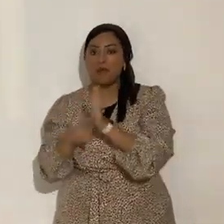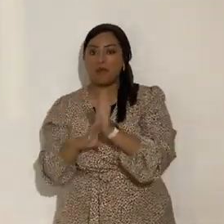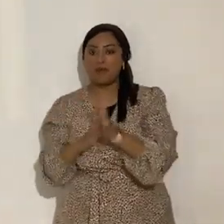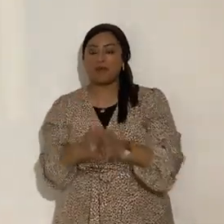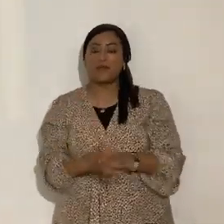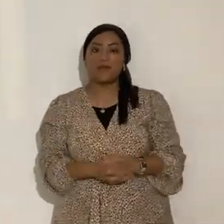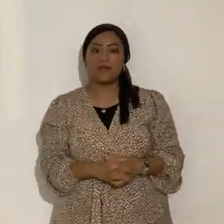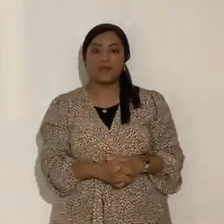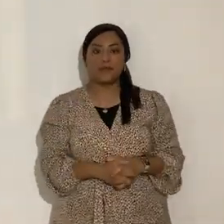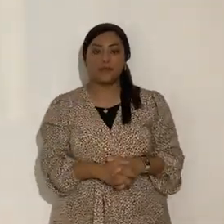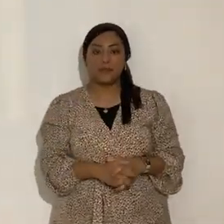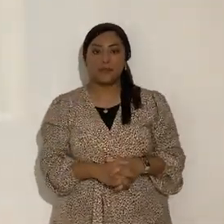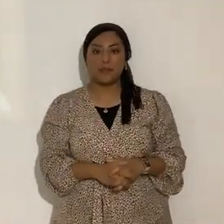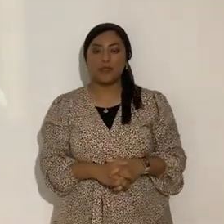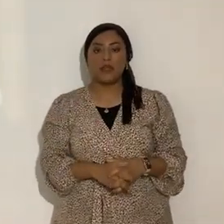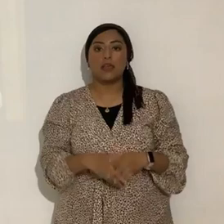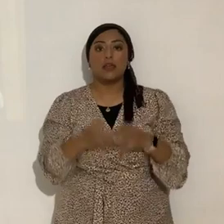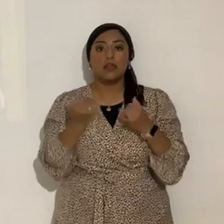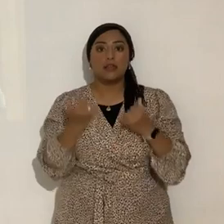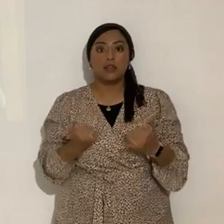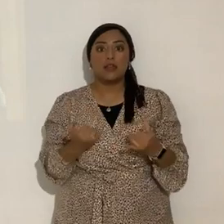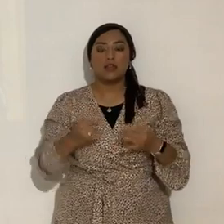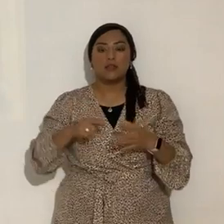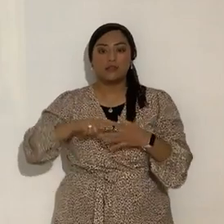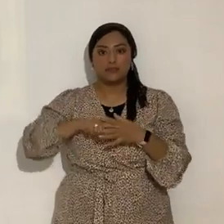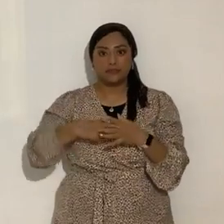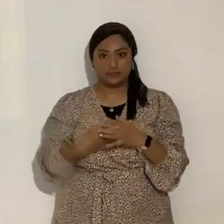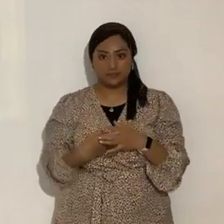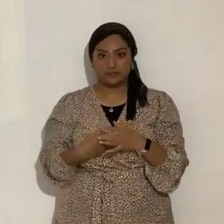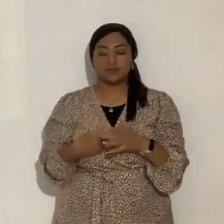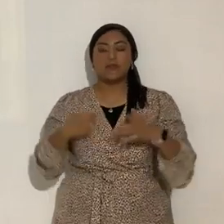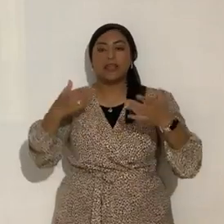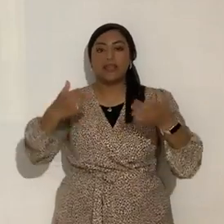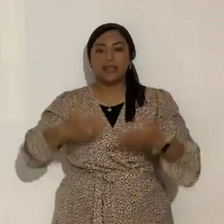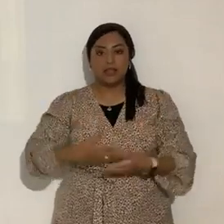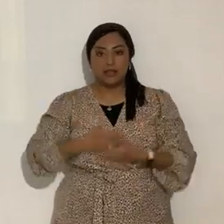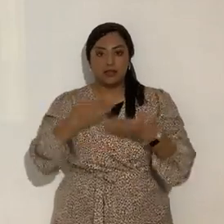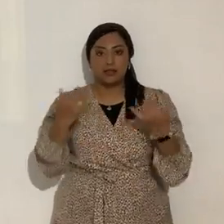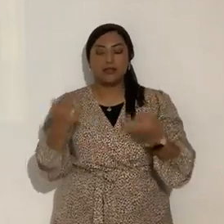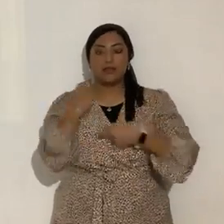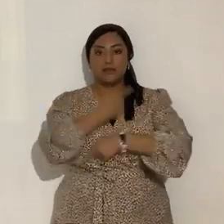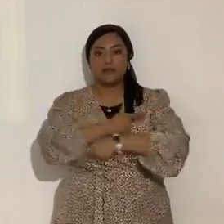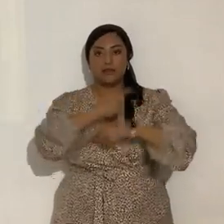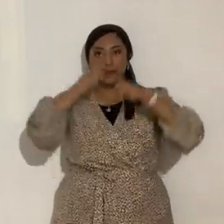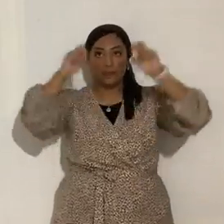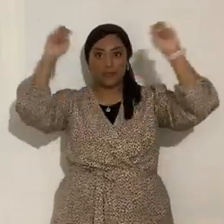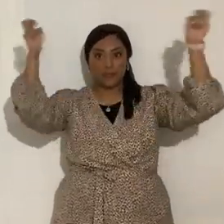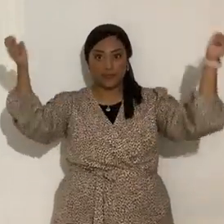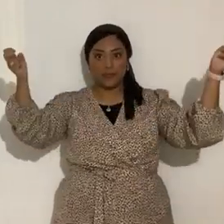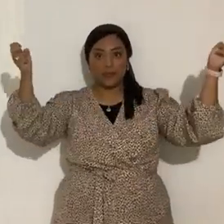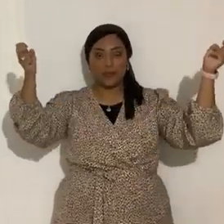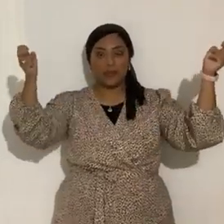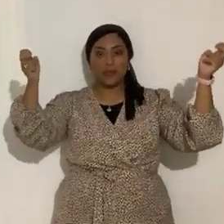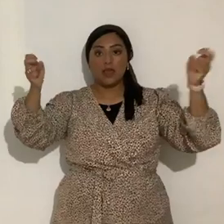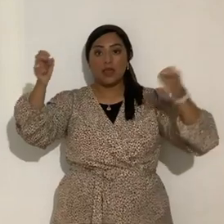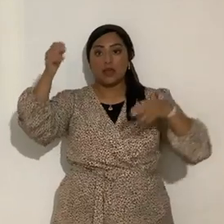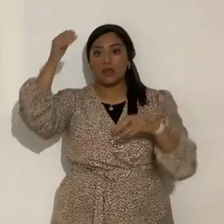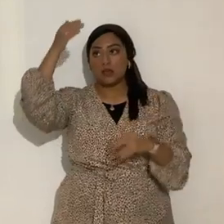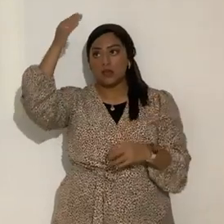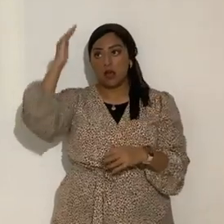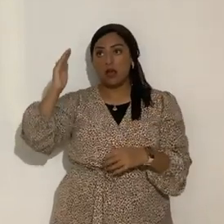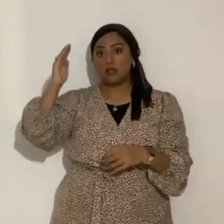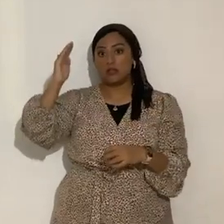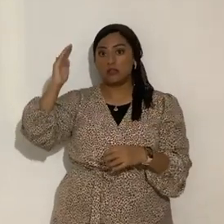Todopoderoso. Bueno, vamos a iniciar todos con gozo el tema del día de hoy, ¿sí? La